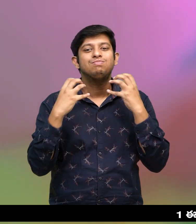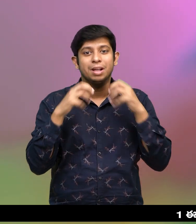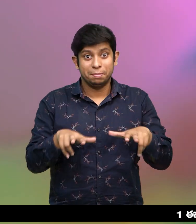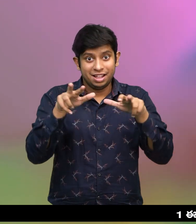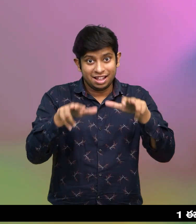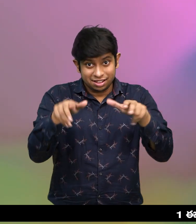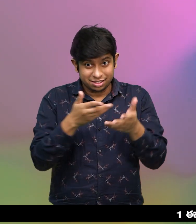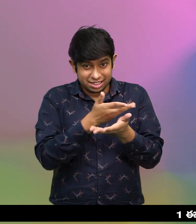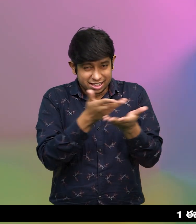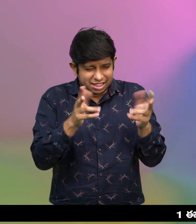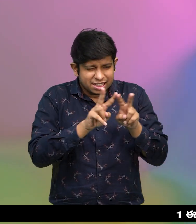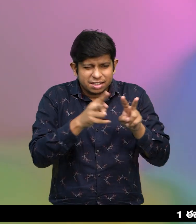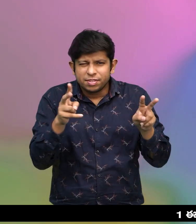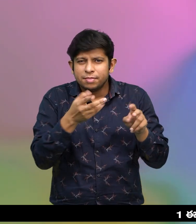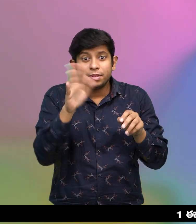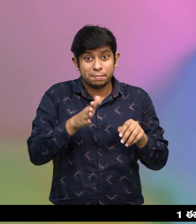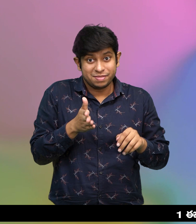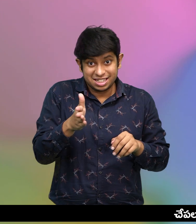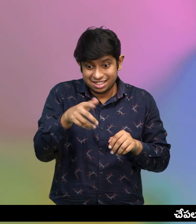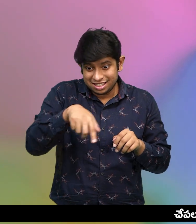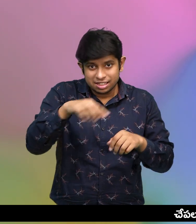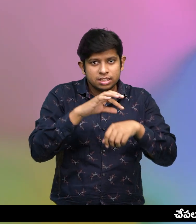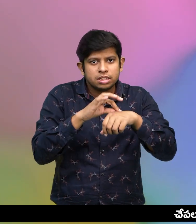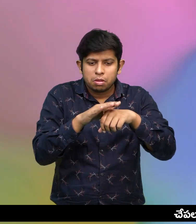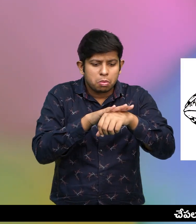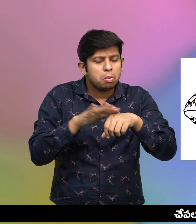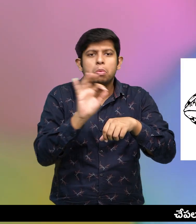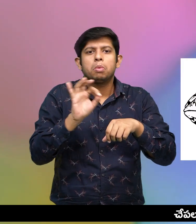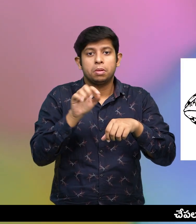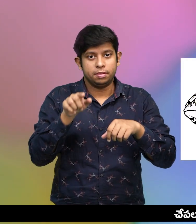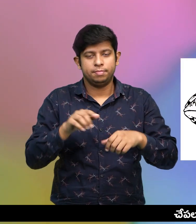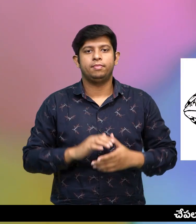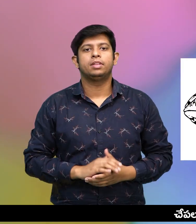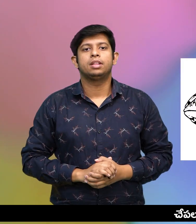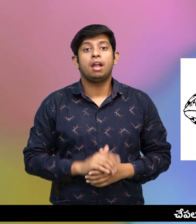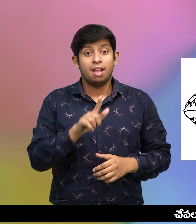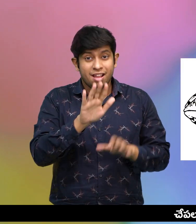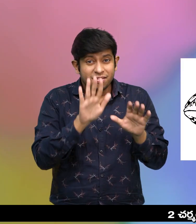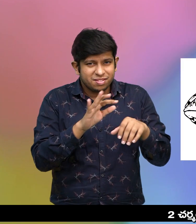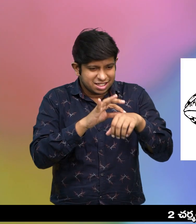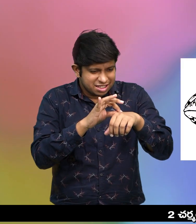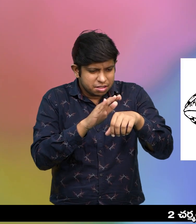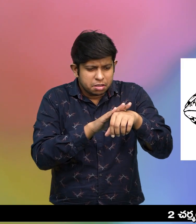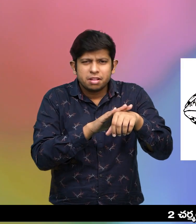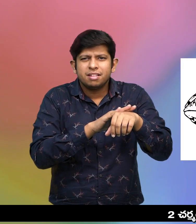1. ఈ జంతువులు లేకపోవడంతో చేపల నుండి భిన్నంగా ఉంటాయి. 2